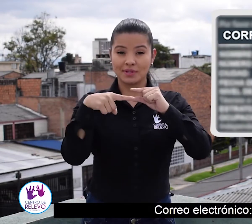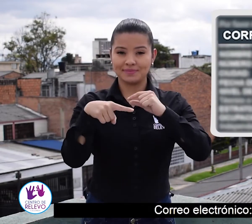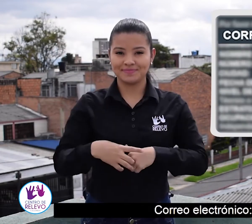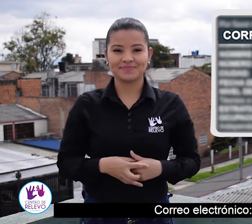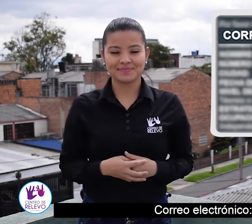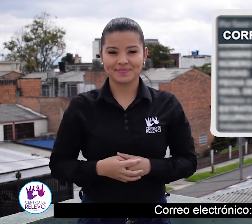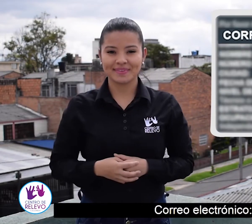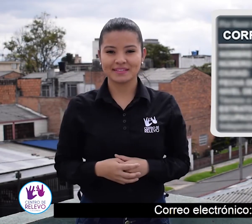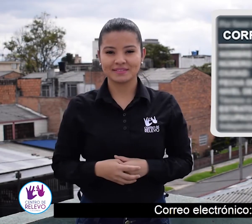Correo electrónico,